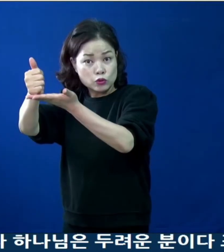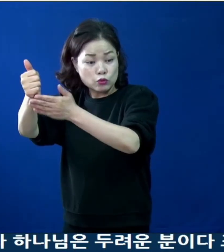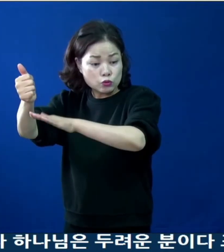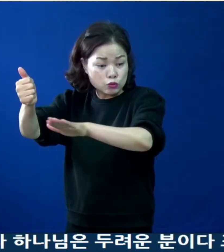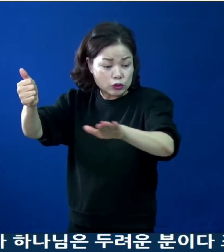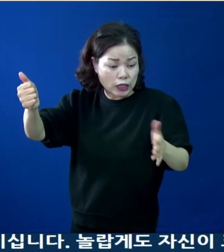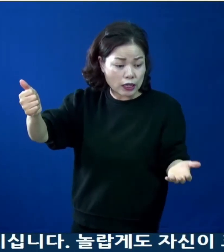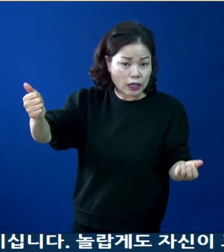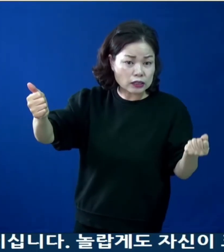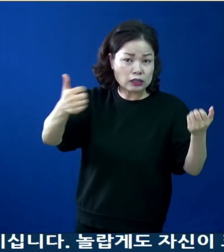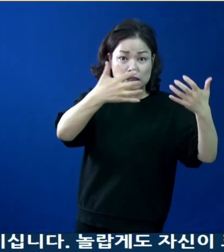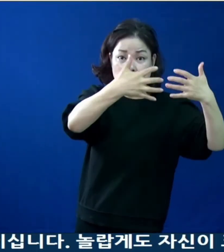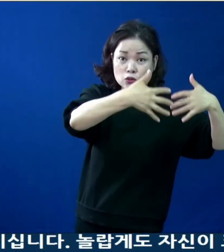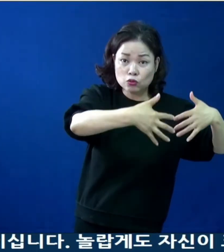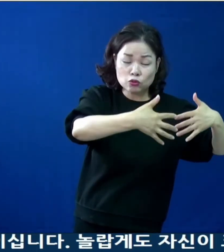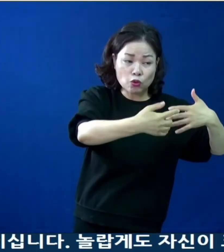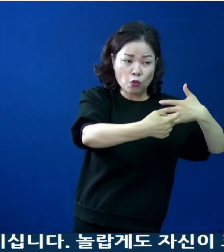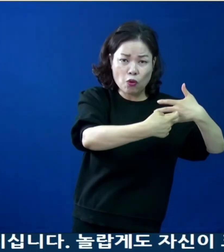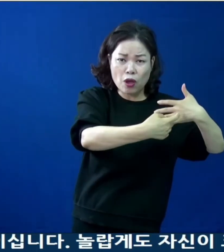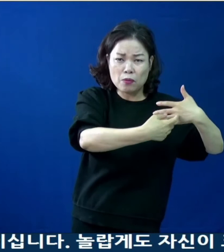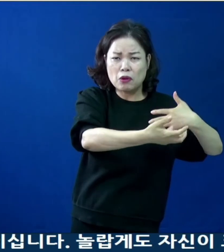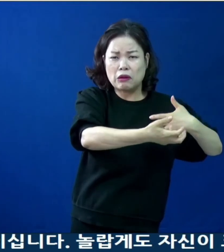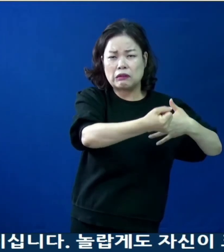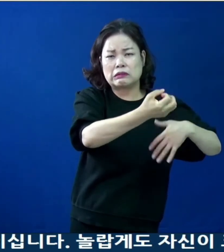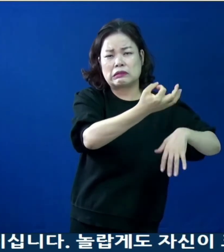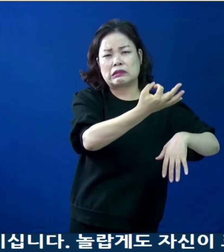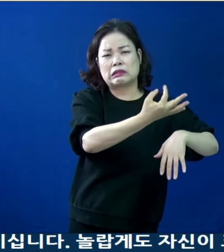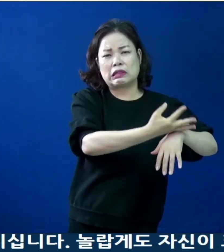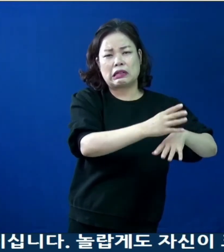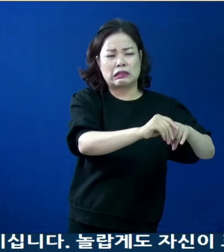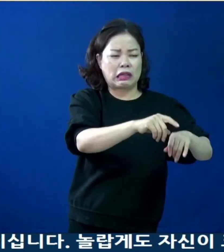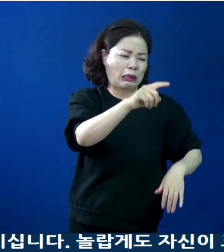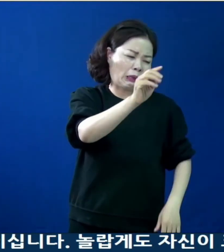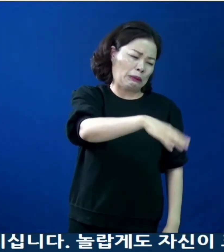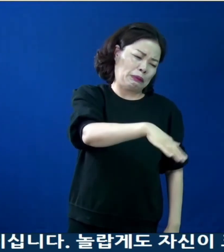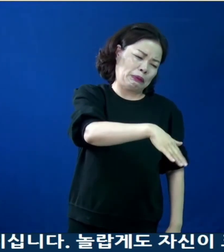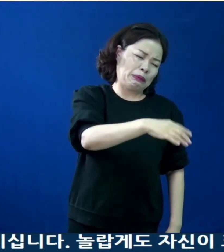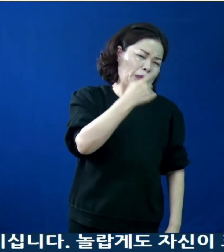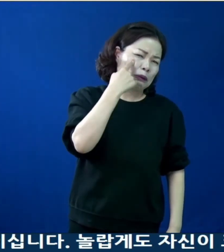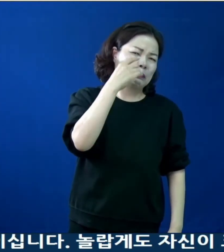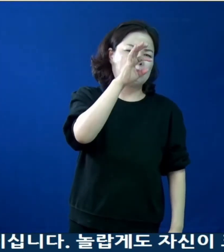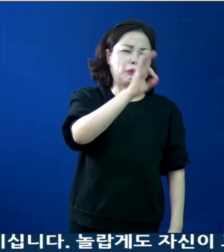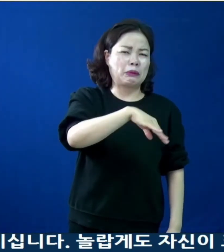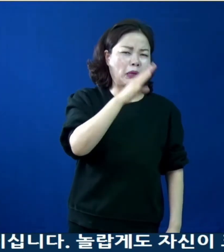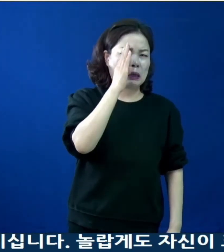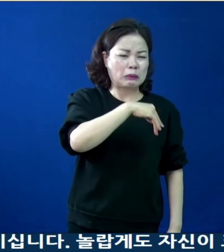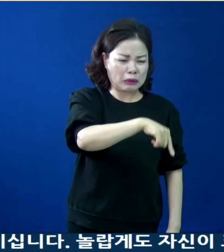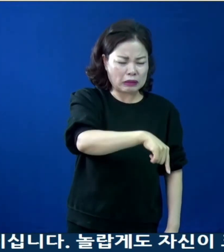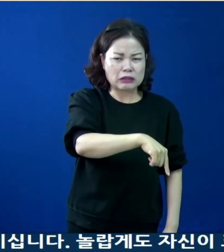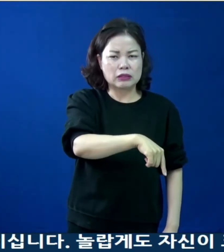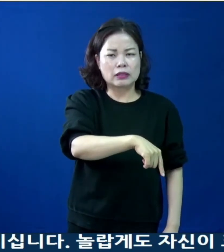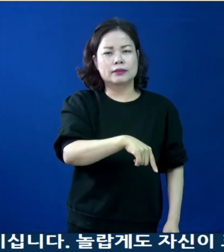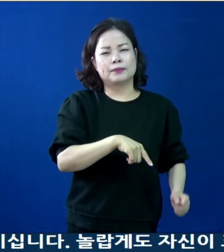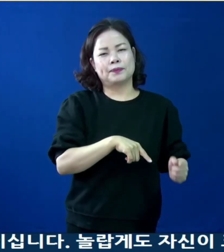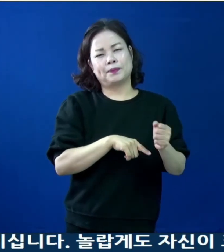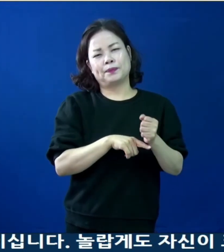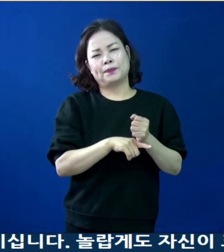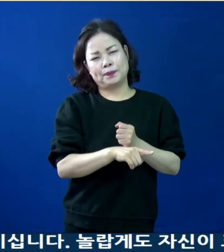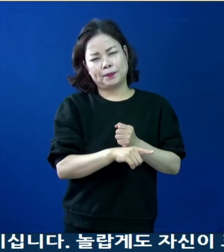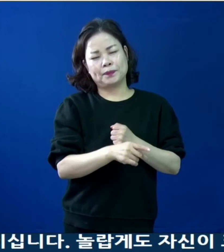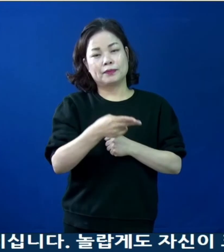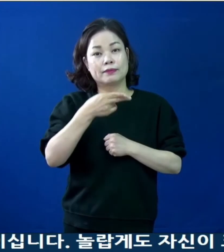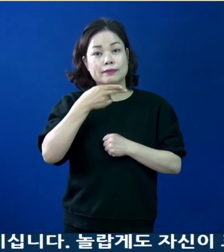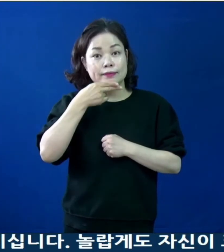우리가 가지고 있는 조건들, 우리의 외모는 단지 땅에 하찮은 것에 불과한 것이므로 아무런 의미가